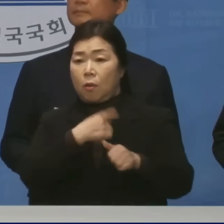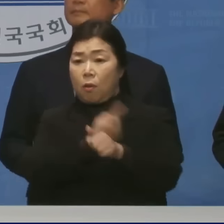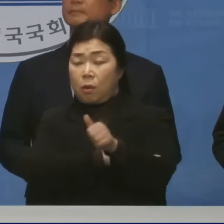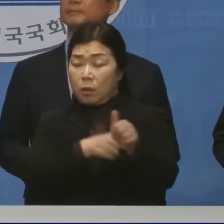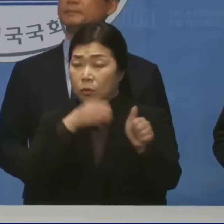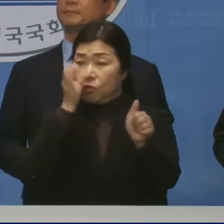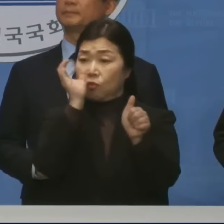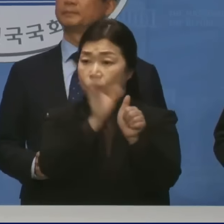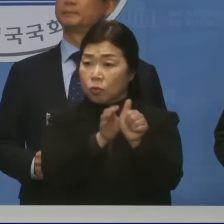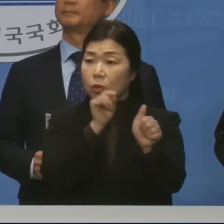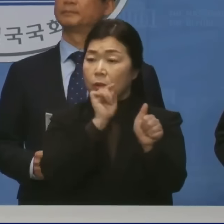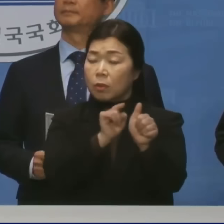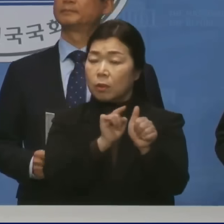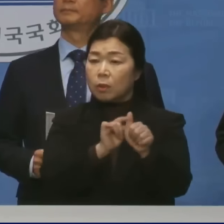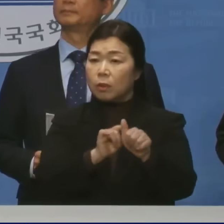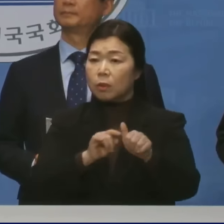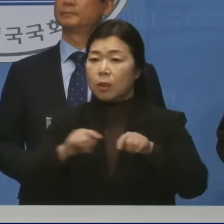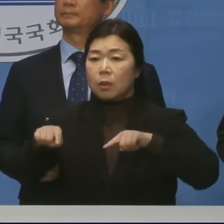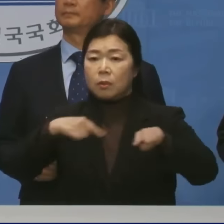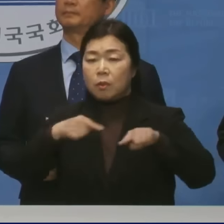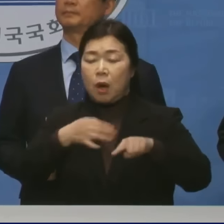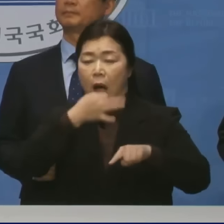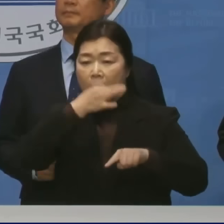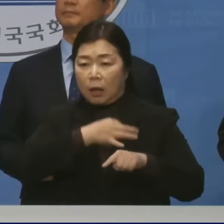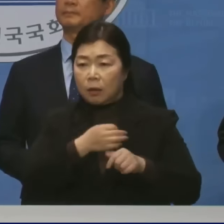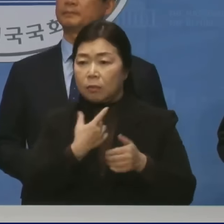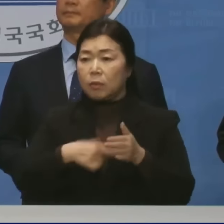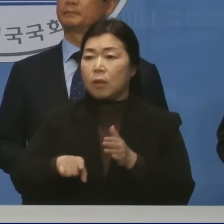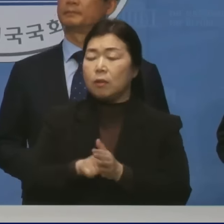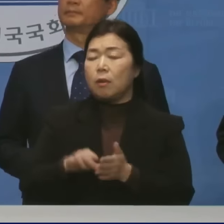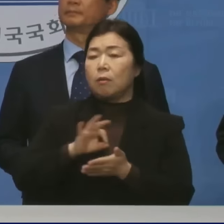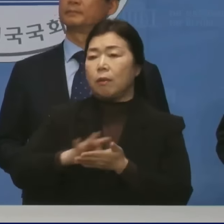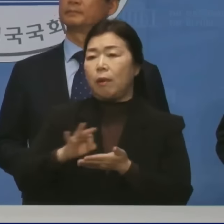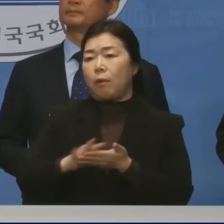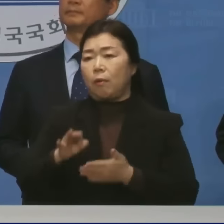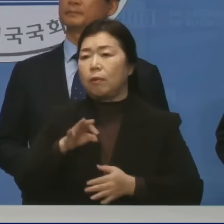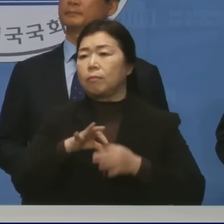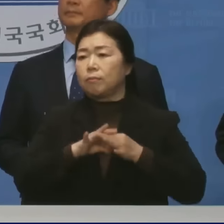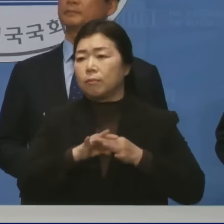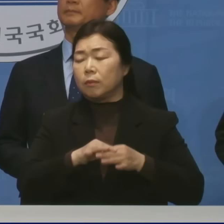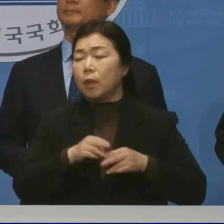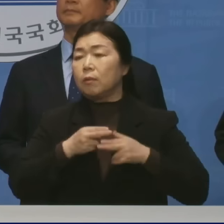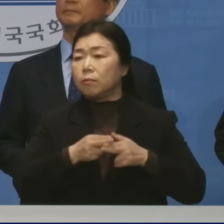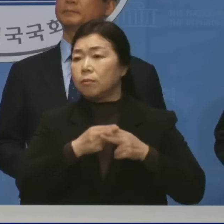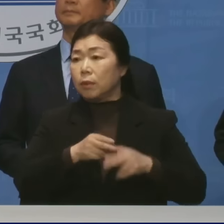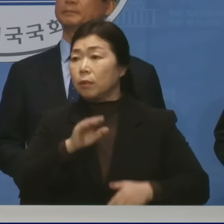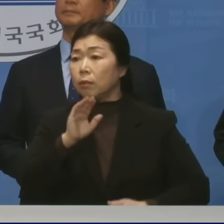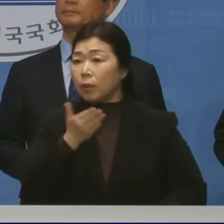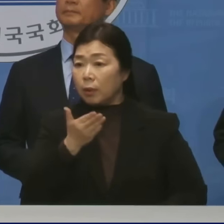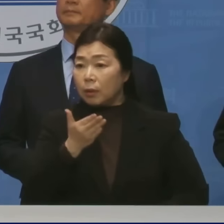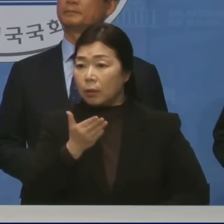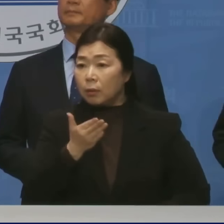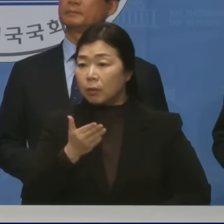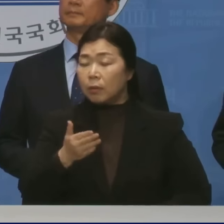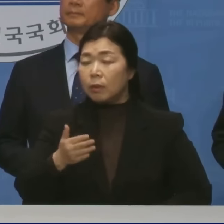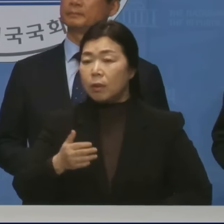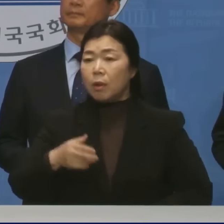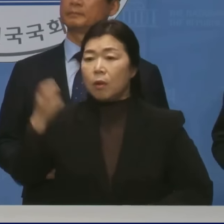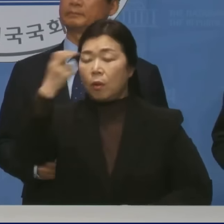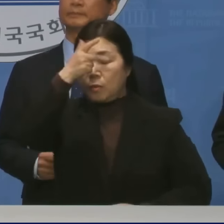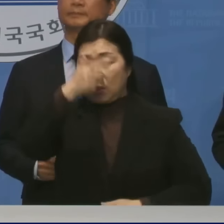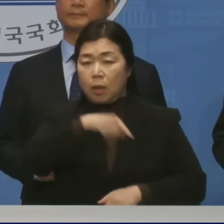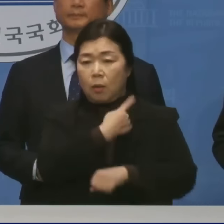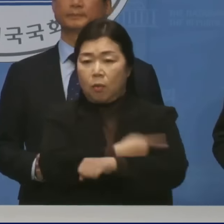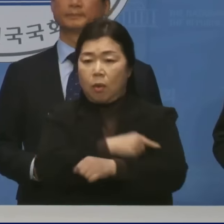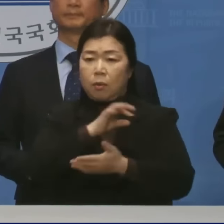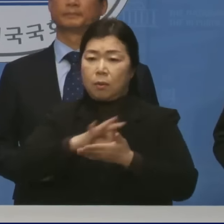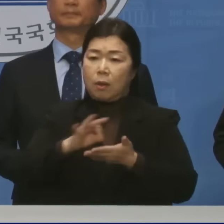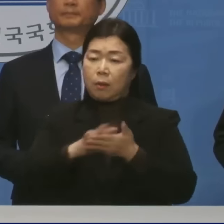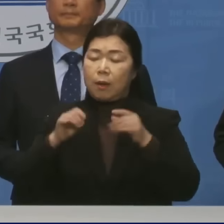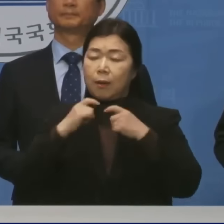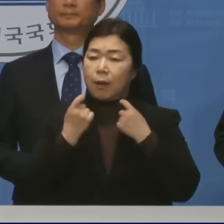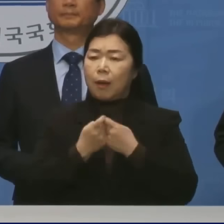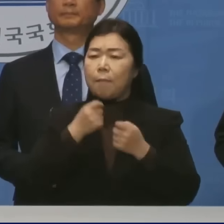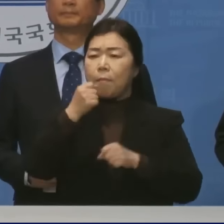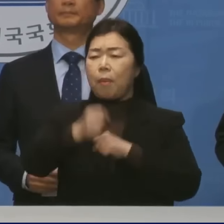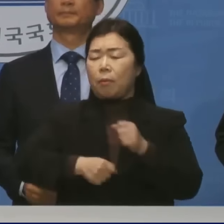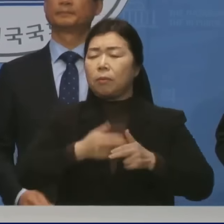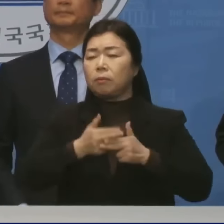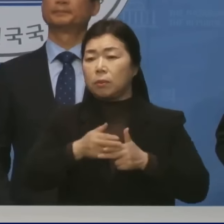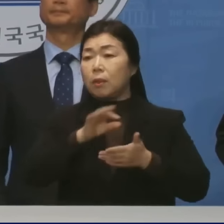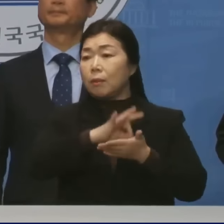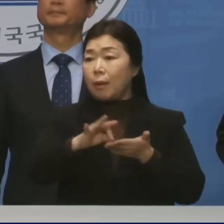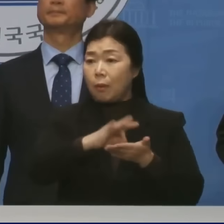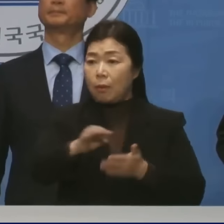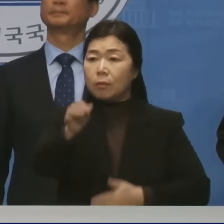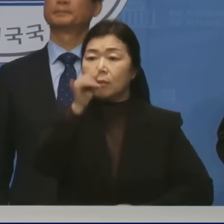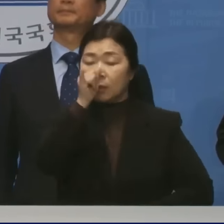권한을 정권의 이익만을 위해 남용하는 검찰권 사위화가 일상처럼 반복되고 있습니다. 정권과